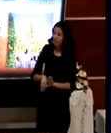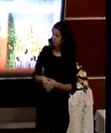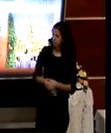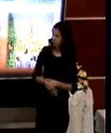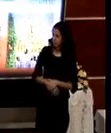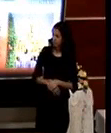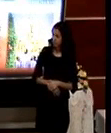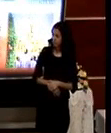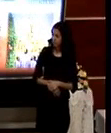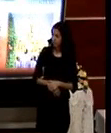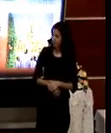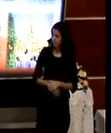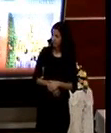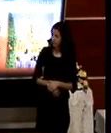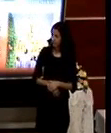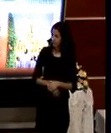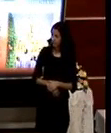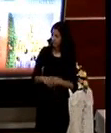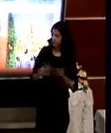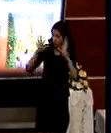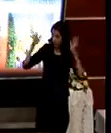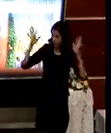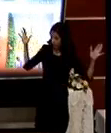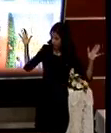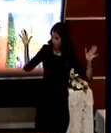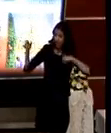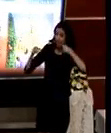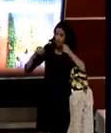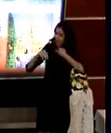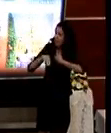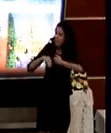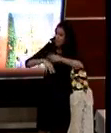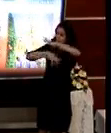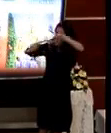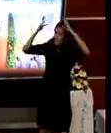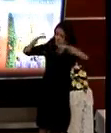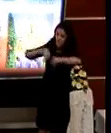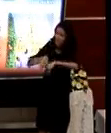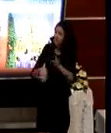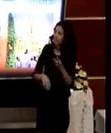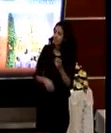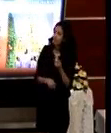Con el animal más gigantesco de la selva. ¿Cuál es ese animal?